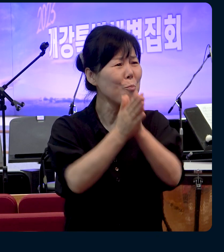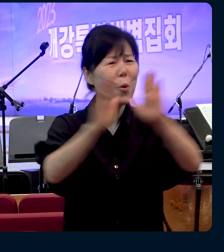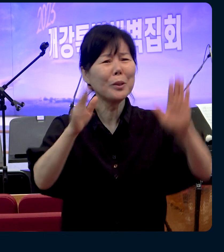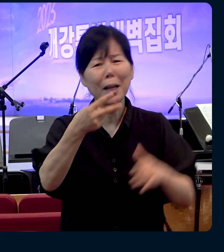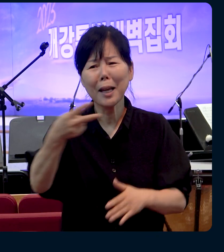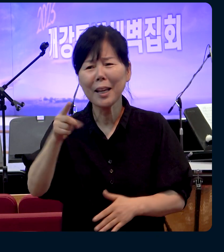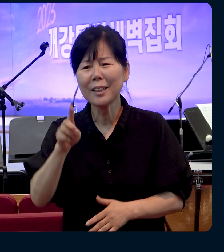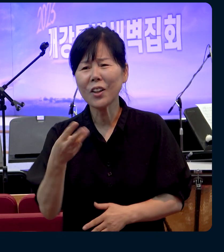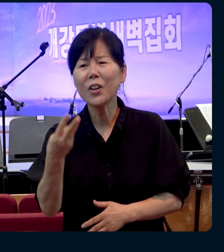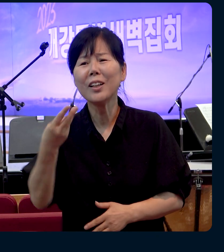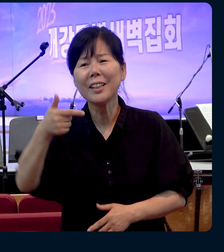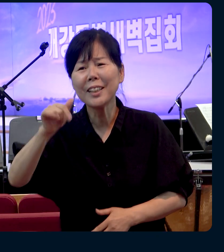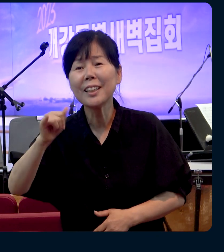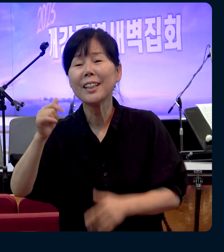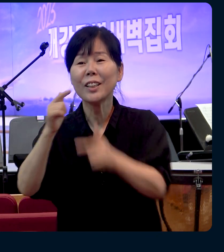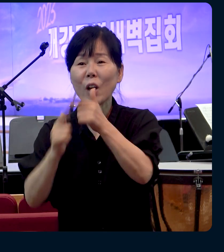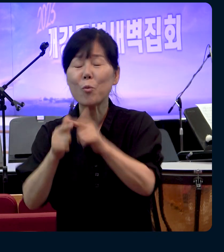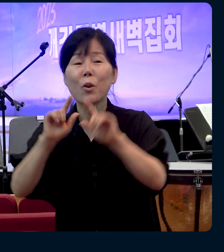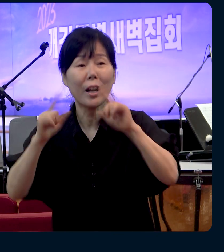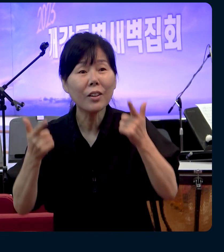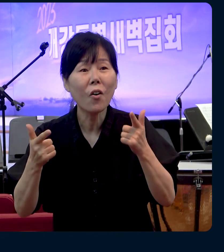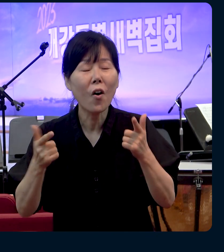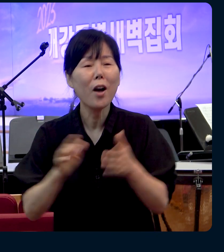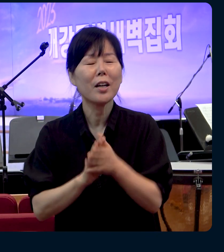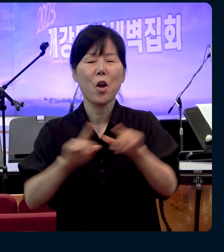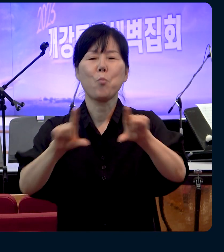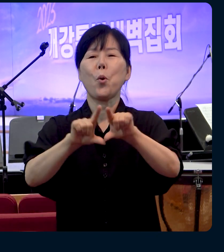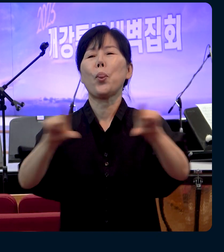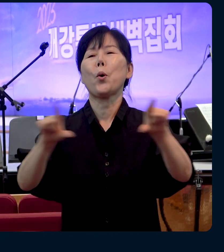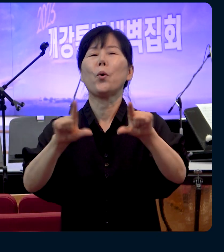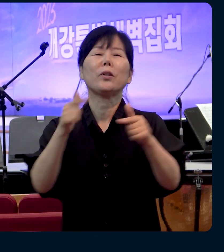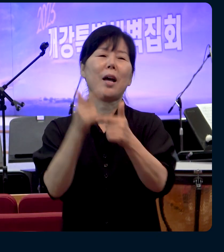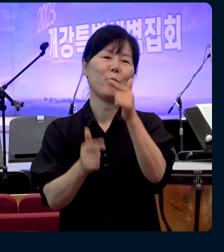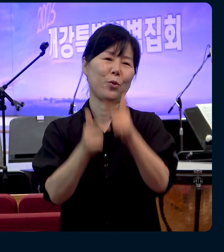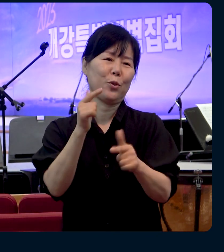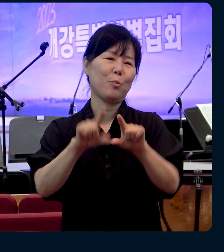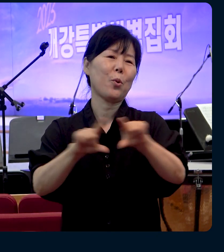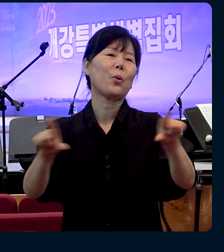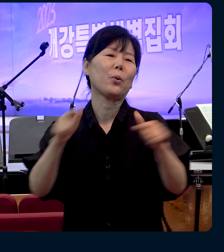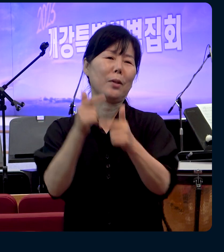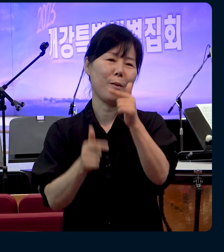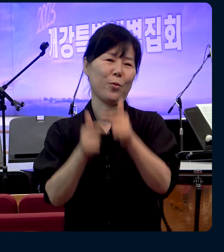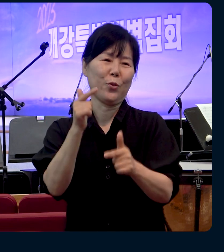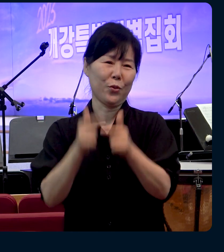모세의 떨기나무는 아니에요. 그냥 마티스가 그린 나무예요.